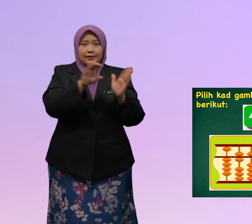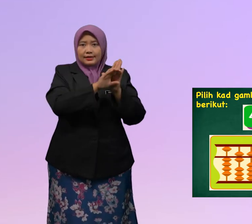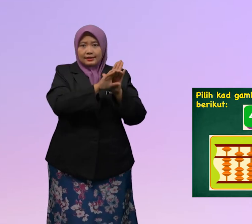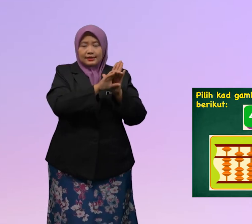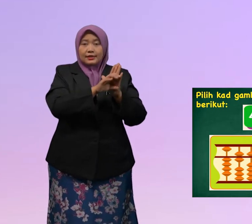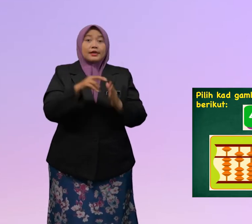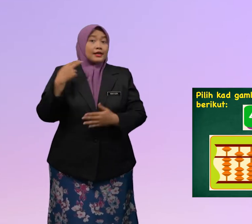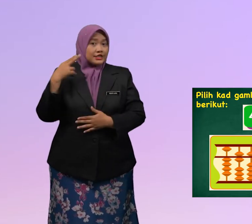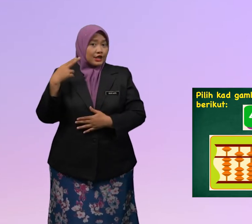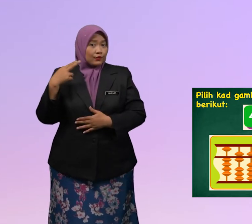gambar hijau?